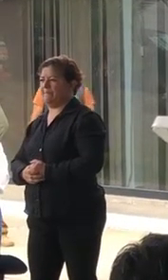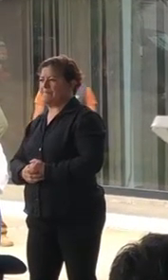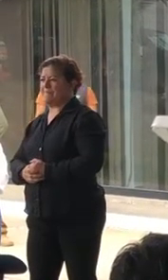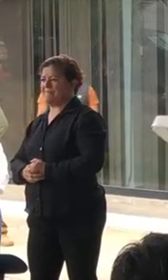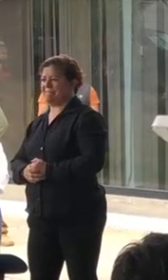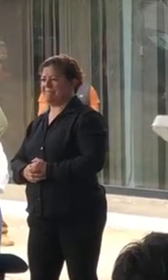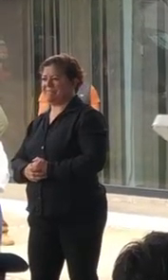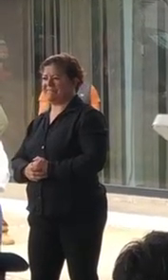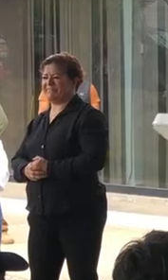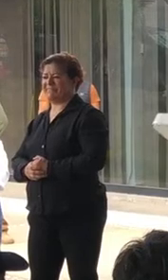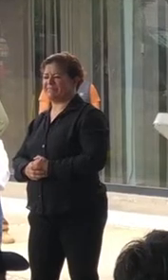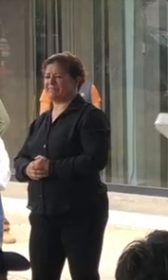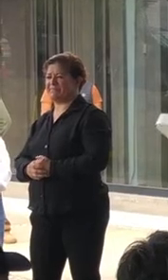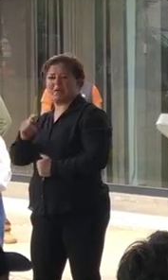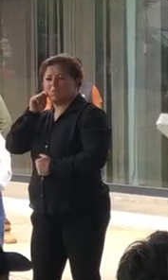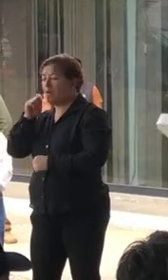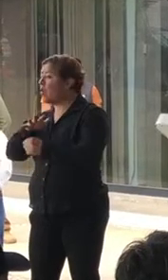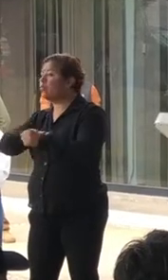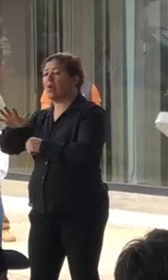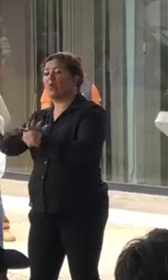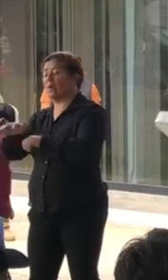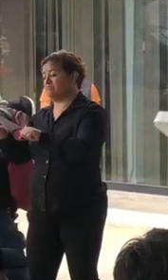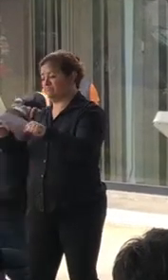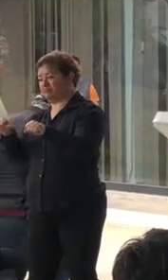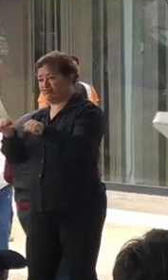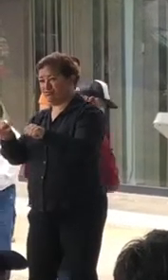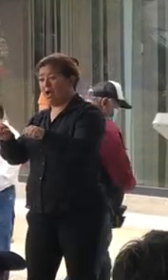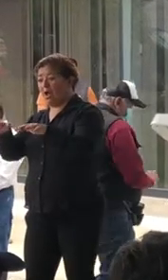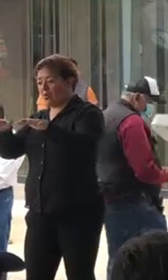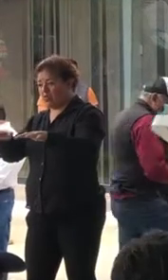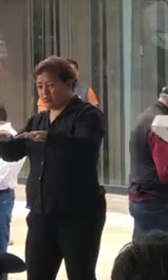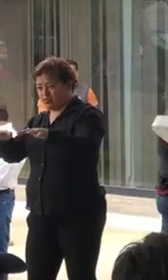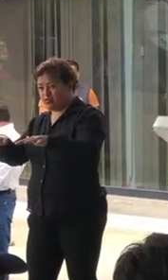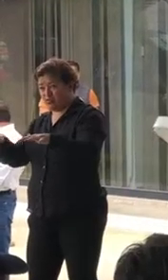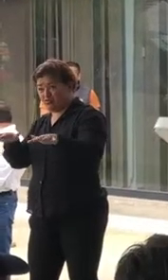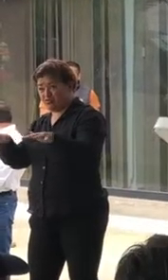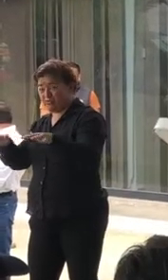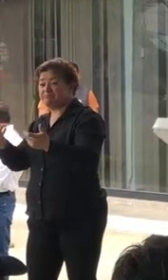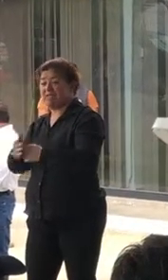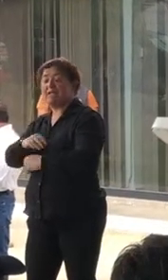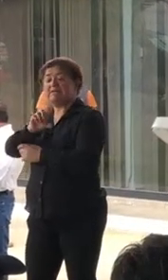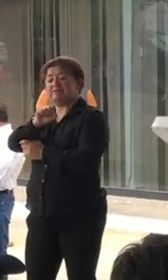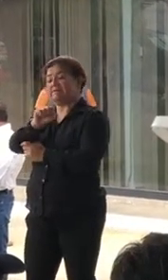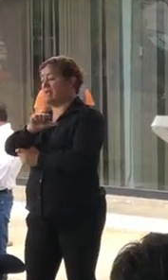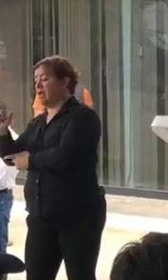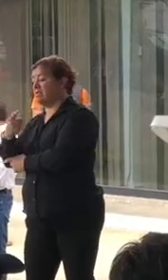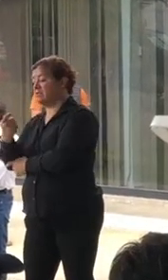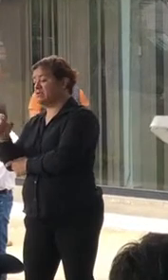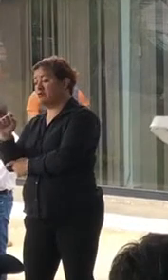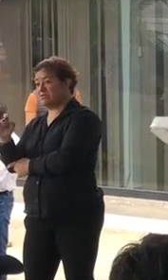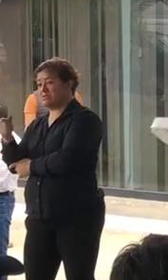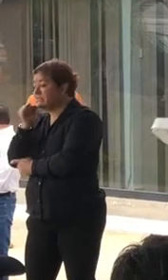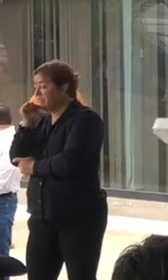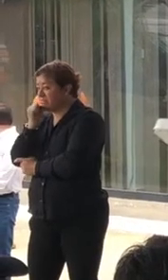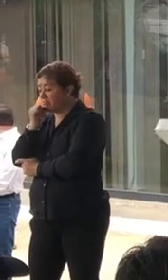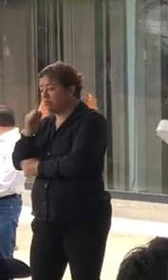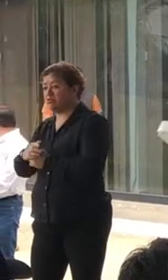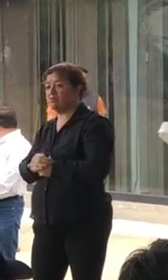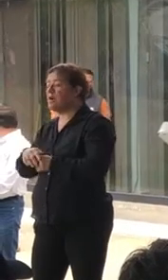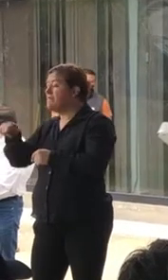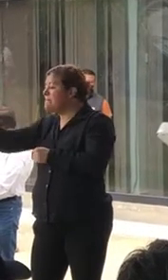elvis cualquier sismo aun con antelación de entre 60 a 120 segundos desde el origen